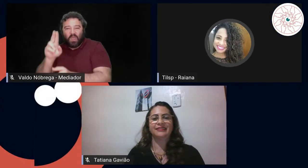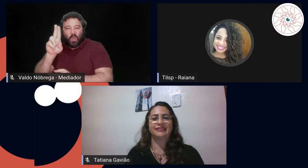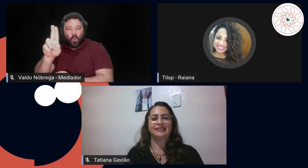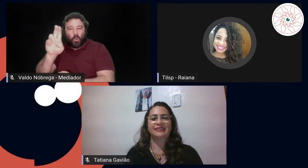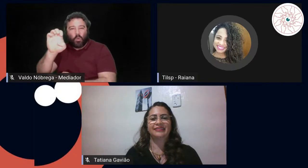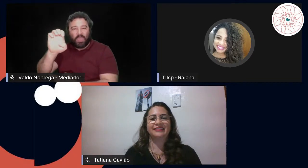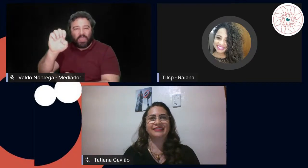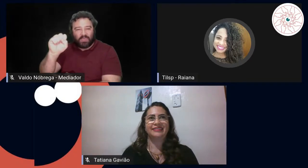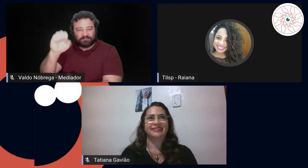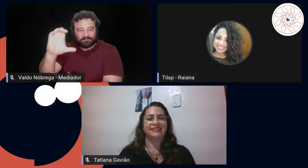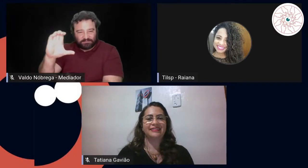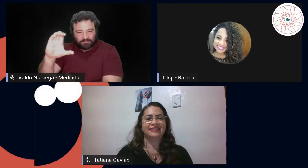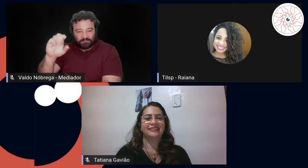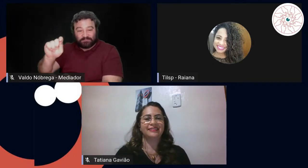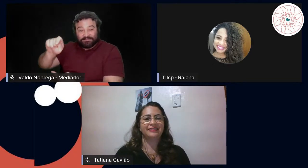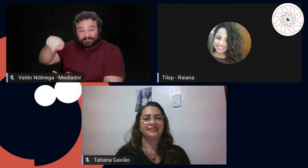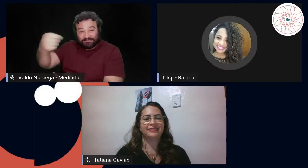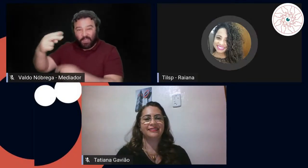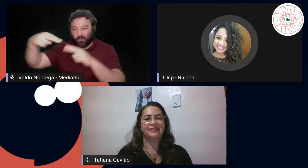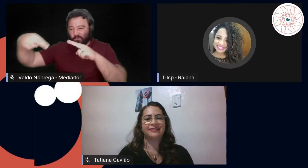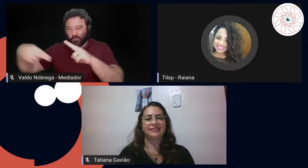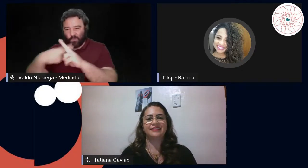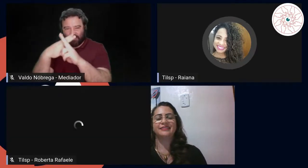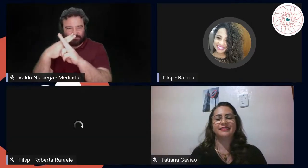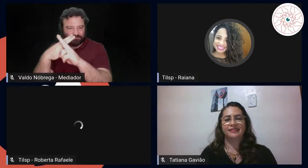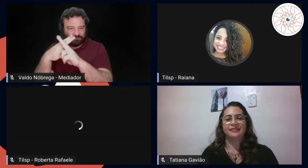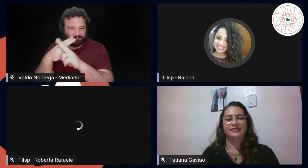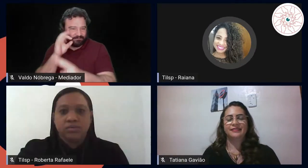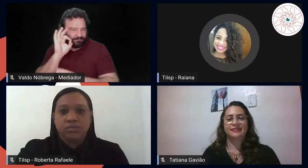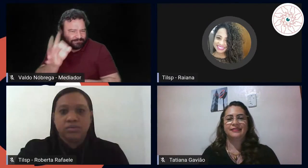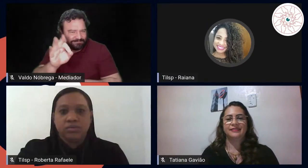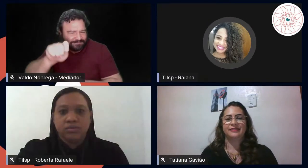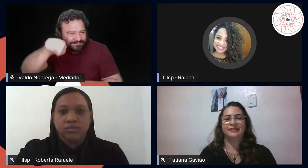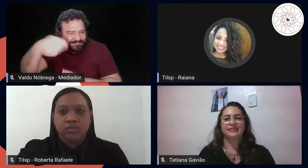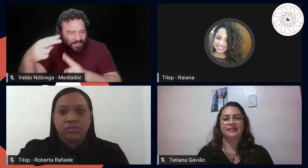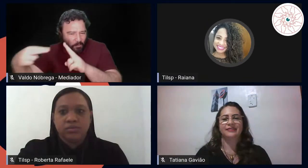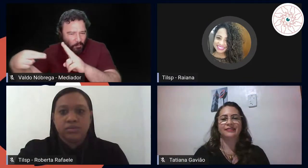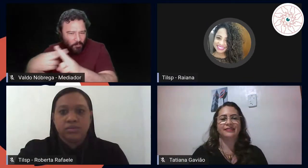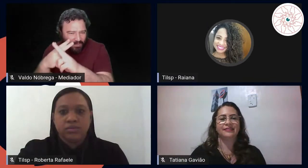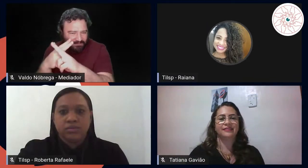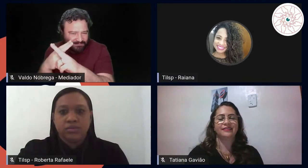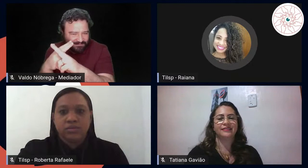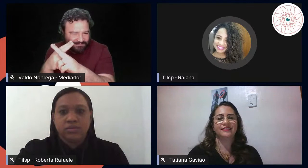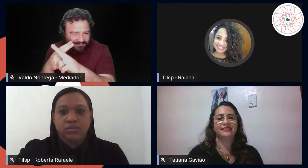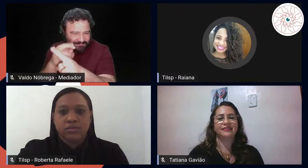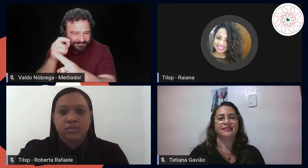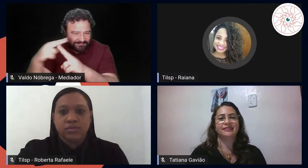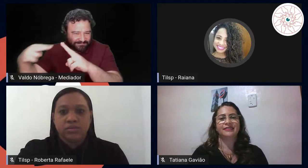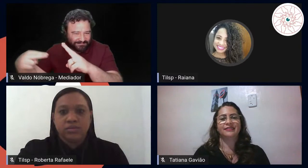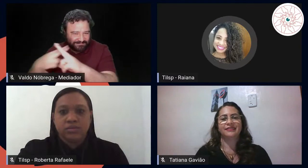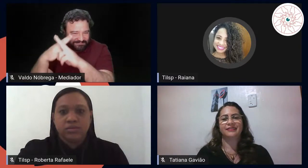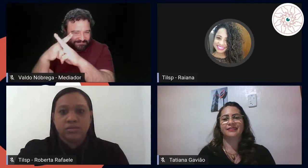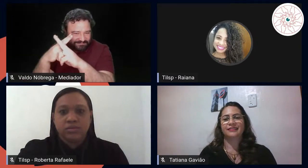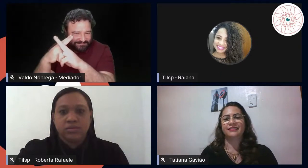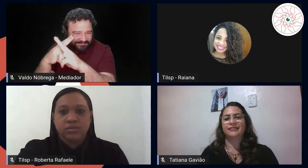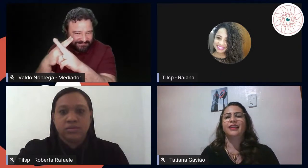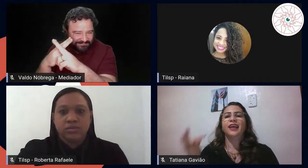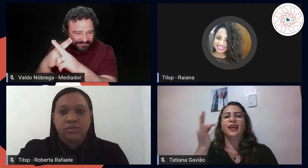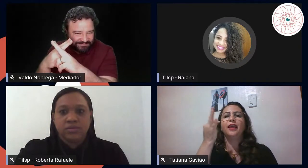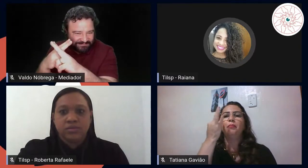está no cursando o mestrado dentro da UESC. Este é o sinal da universidade. Está certo o sinal,